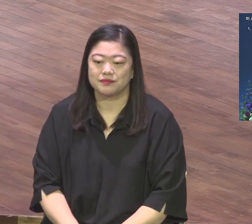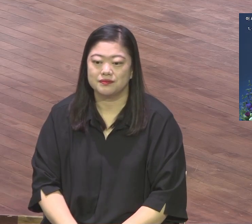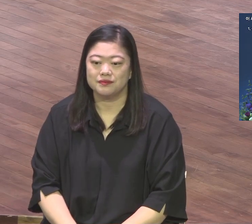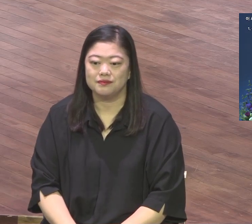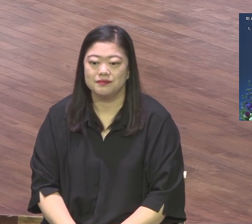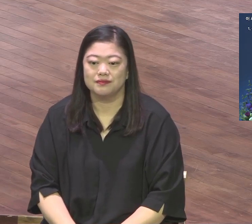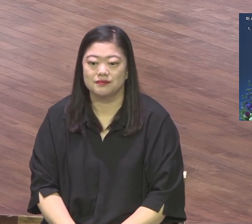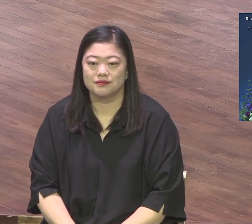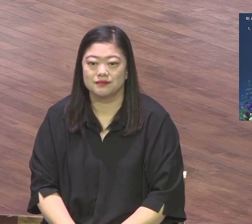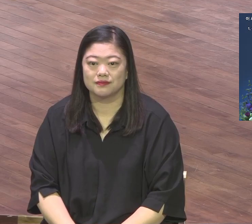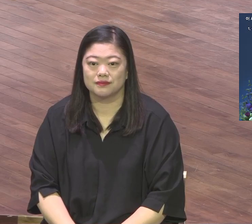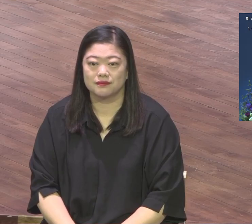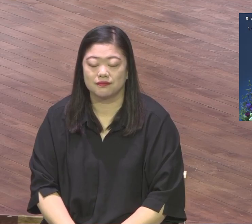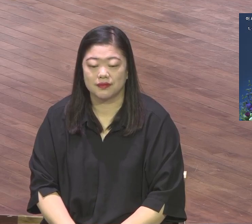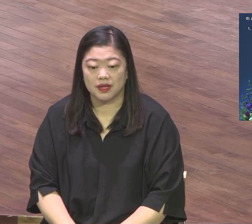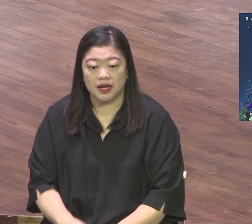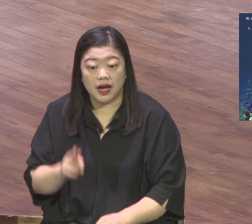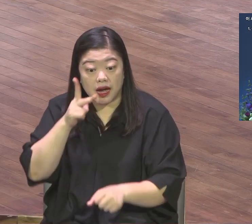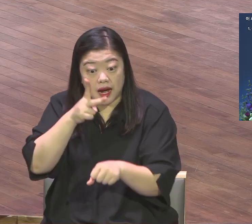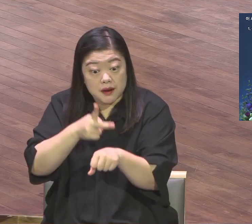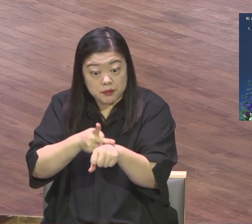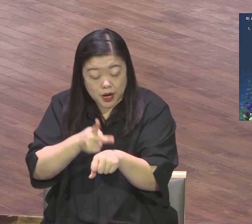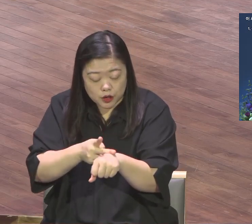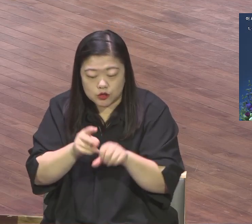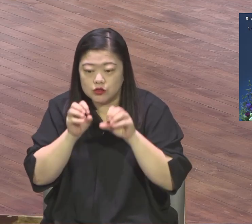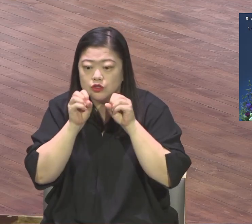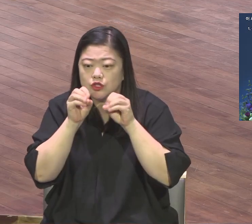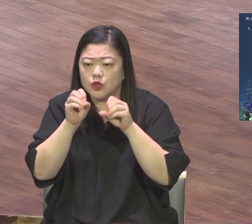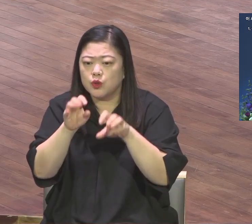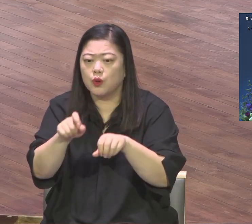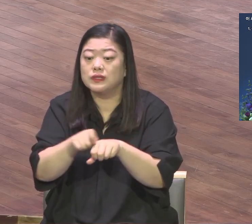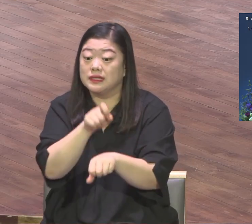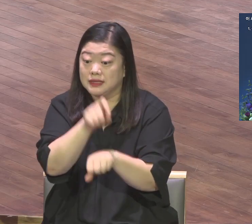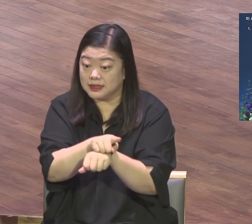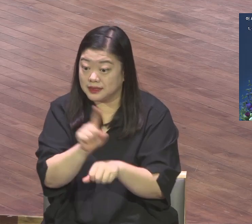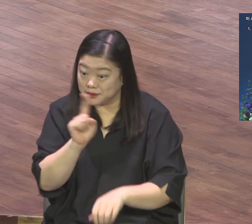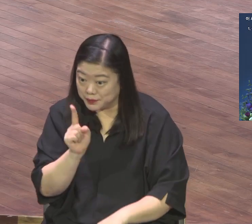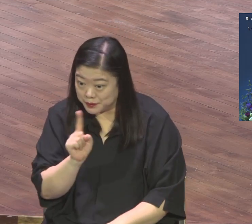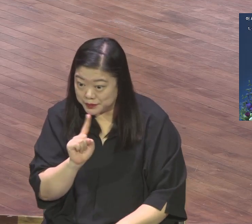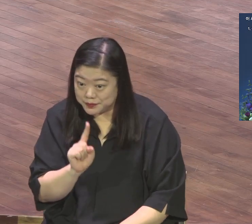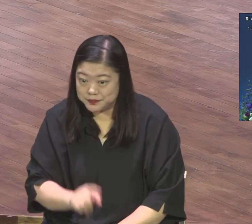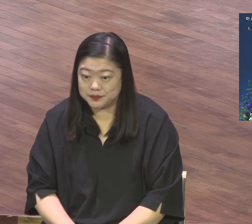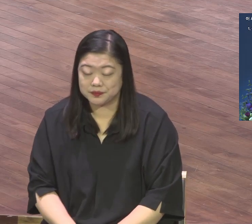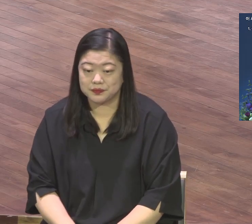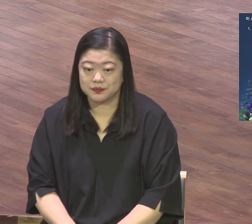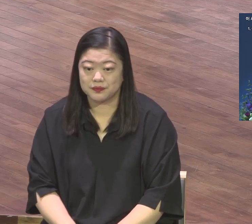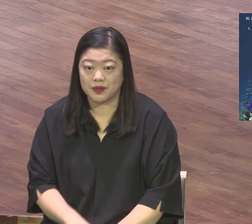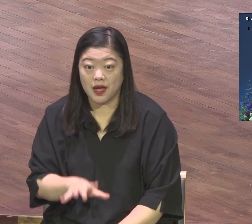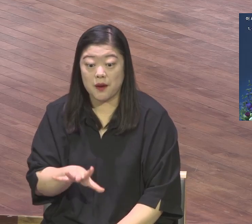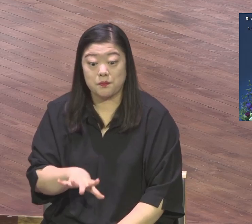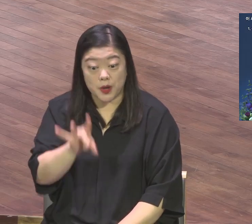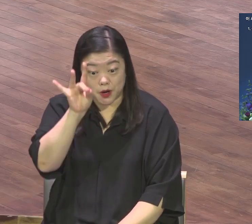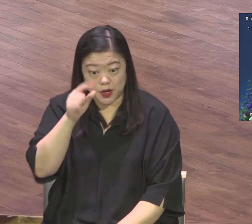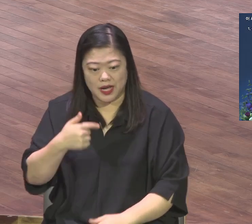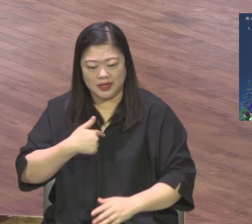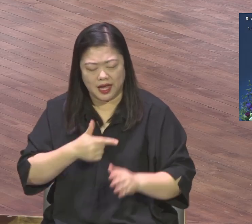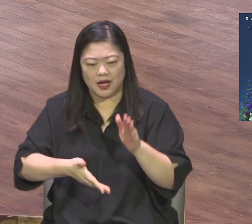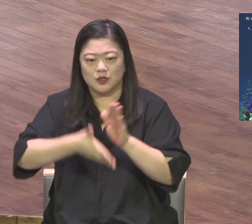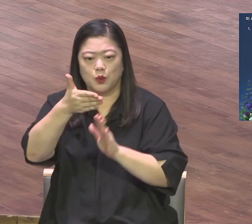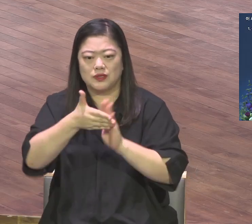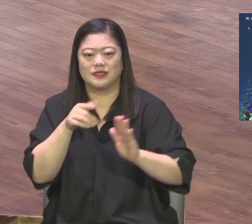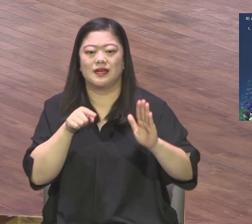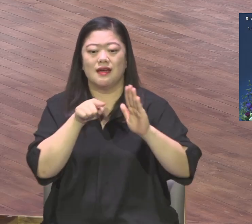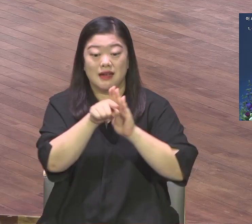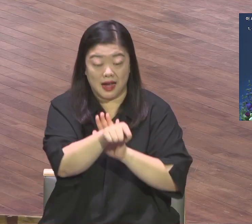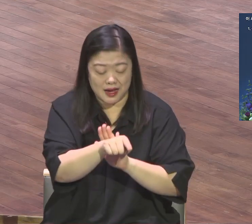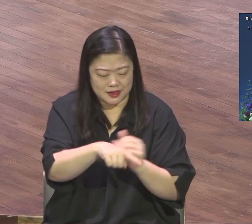했다. 사 바울 선교의 여정은 중 특징이 뭐냐? 자신이 다녀왔던 그곳을